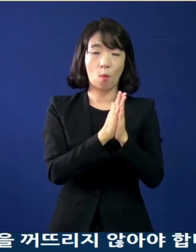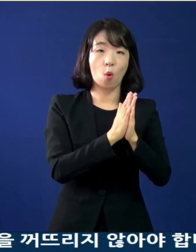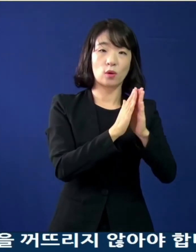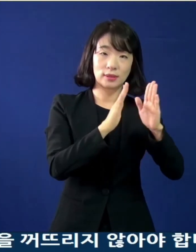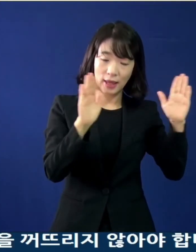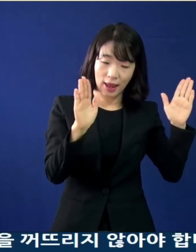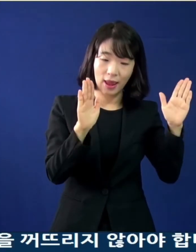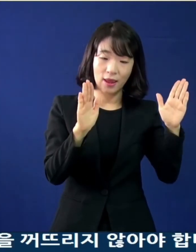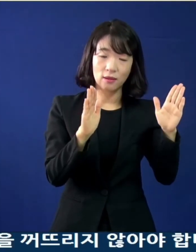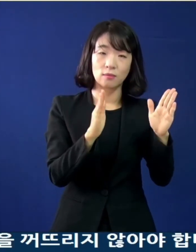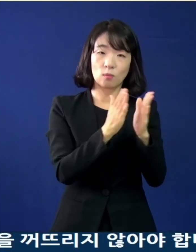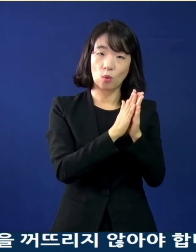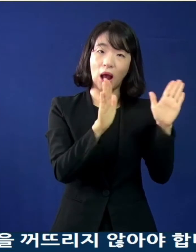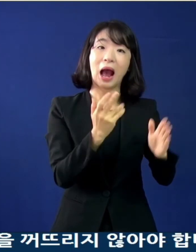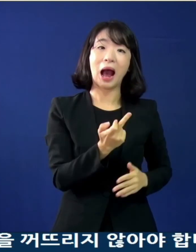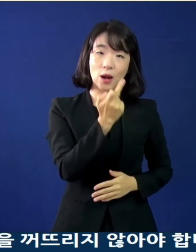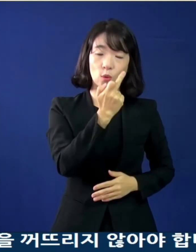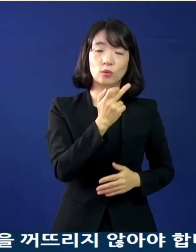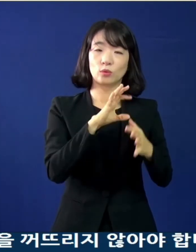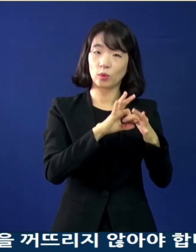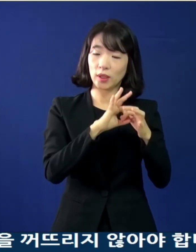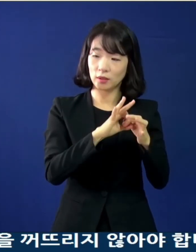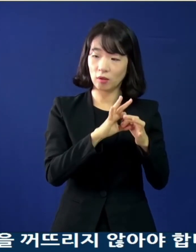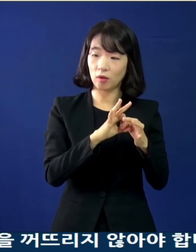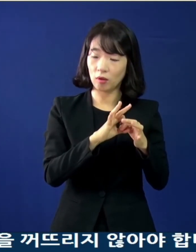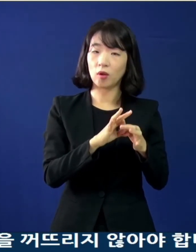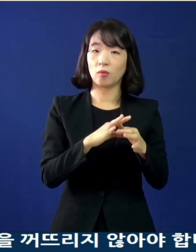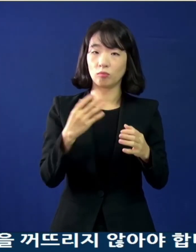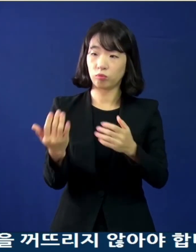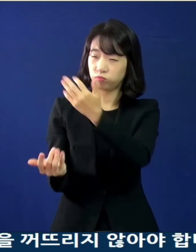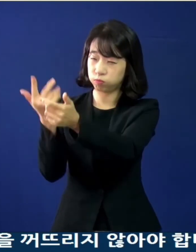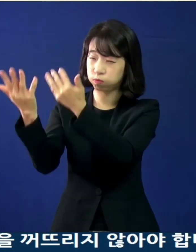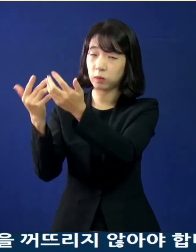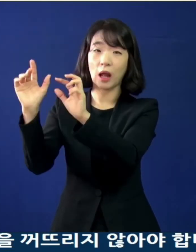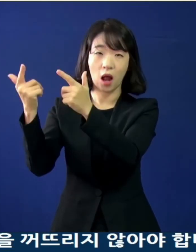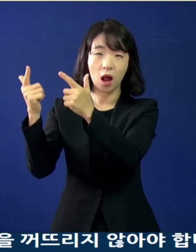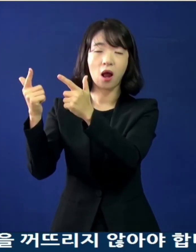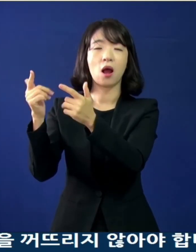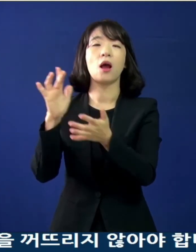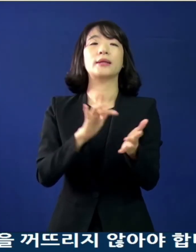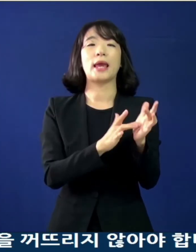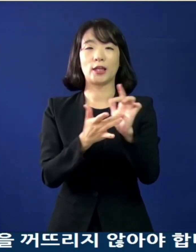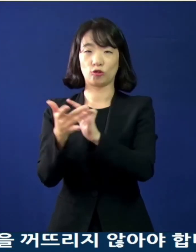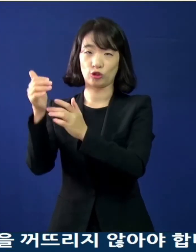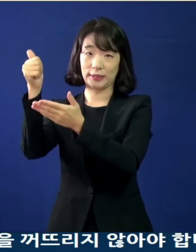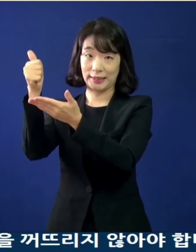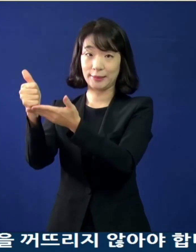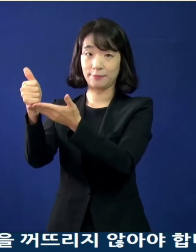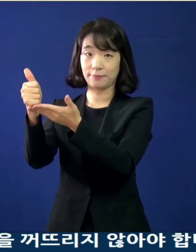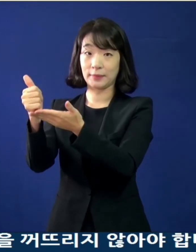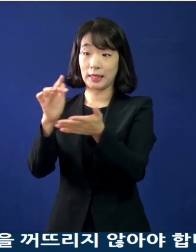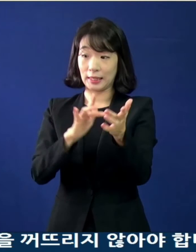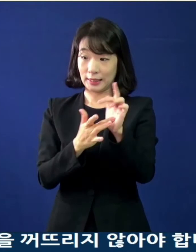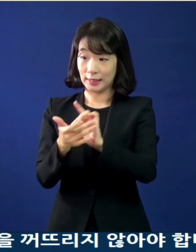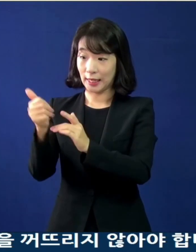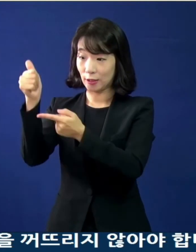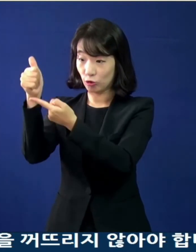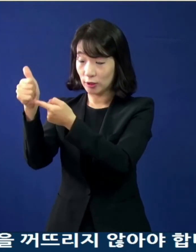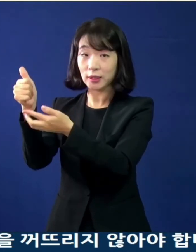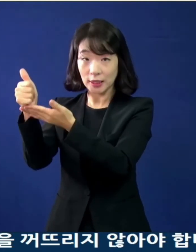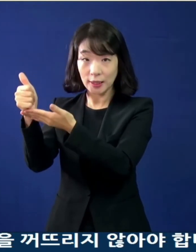그 제단이 아니고 예수님입니다. 예수님이 영원한 제단이신 거죠.